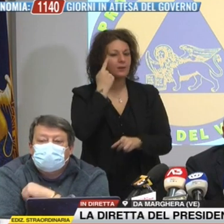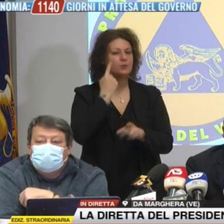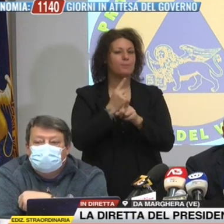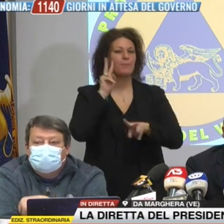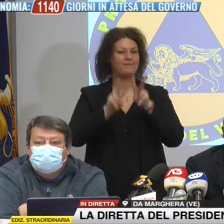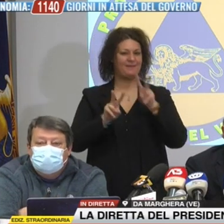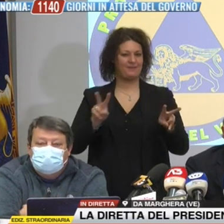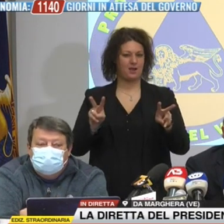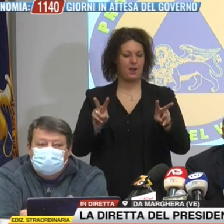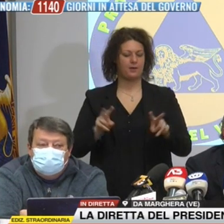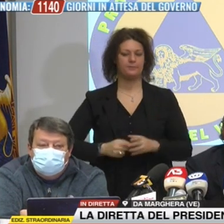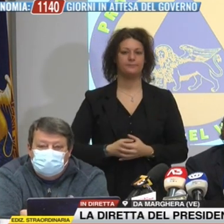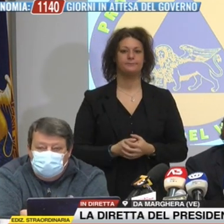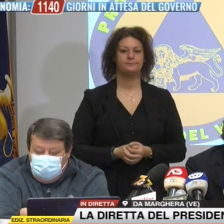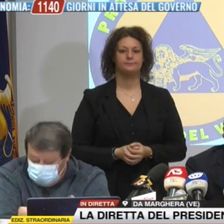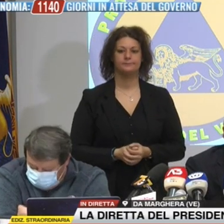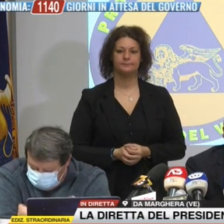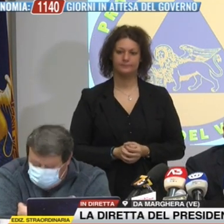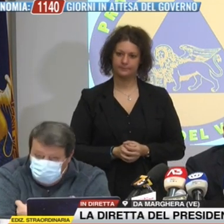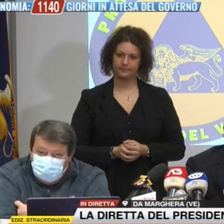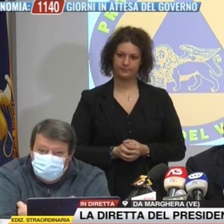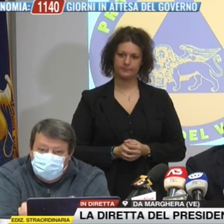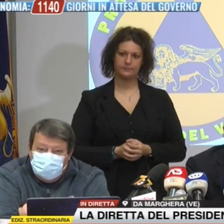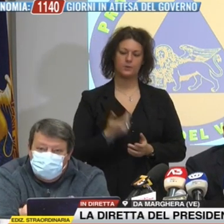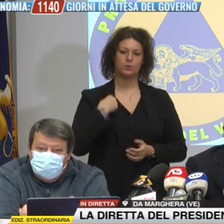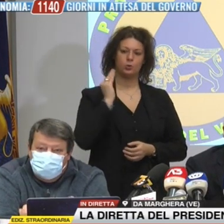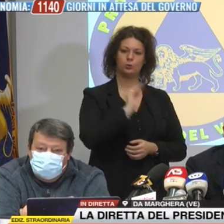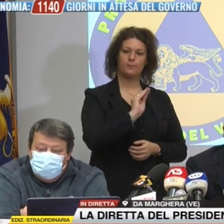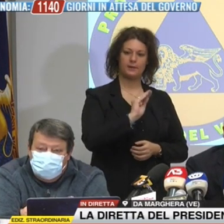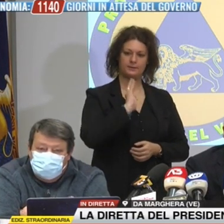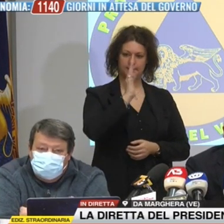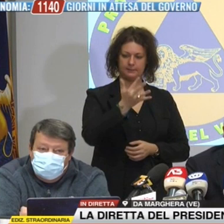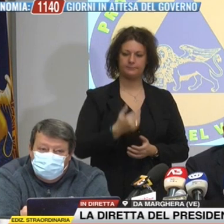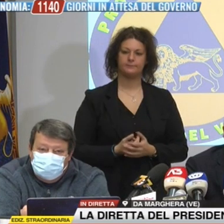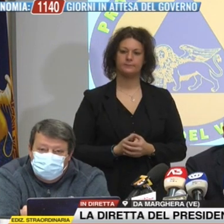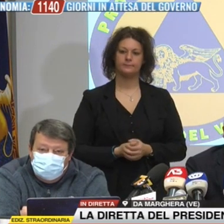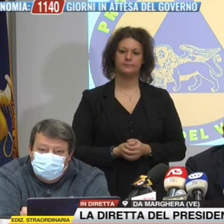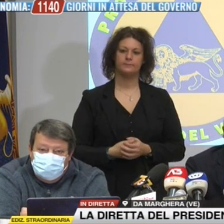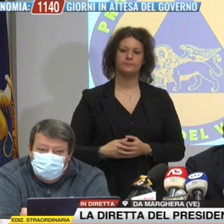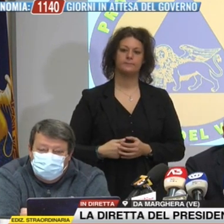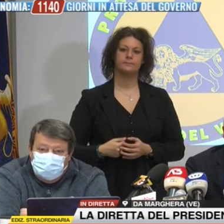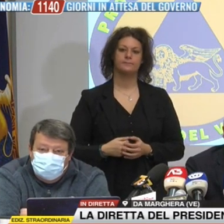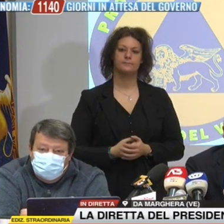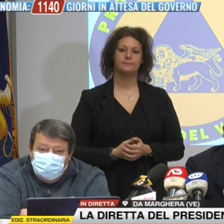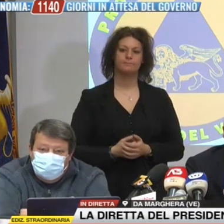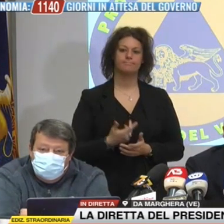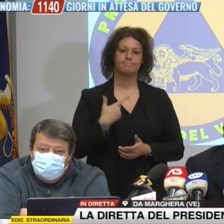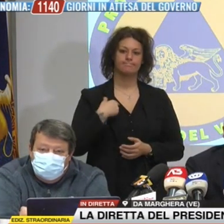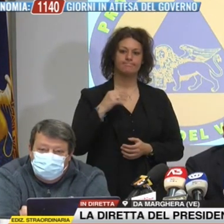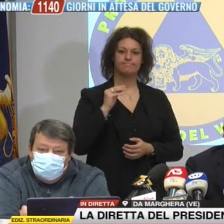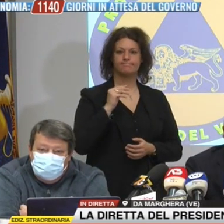Facciamo la FAQ. Ok. Poi ho delle domande tecniche. Prego. Mi rivolgo al Presidente Zaia